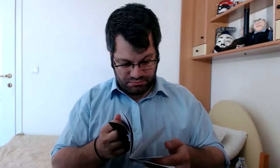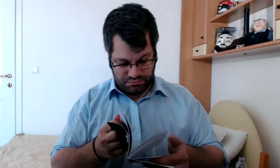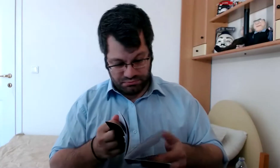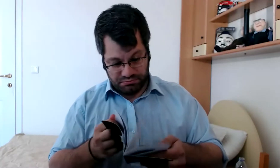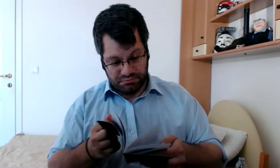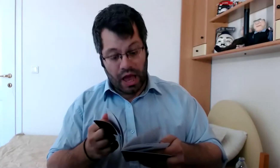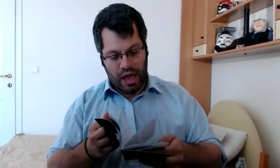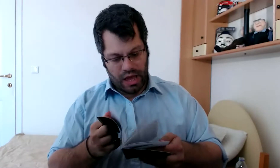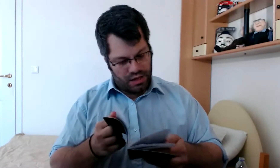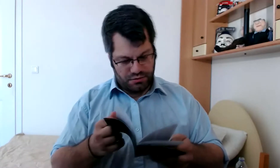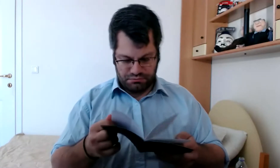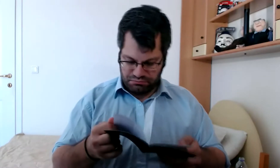Όπα.